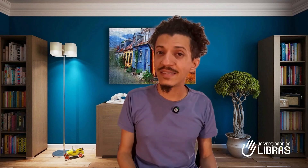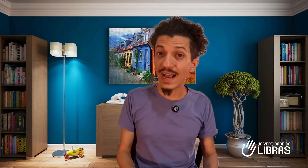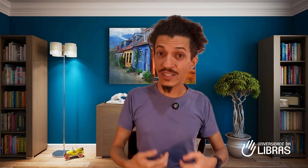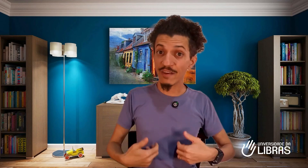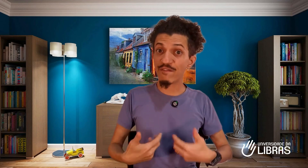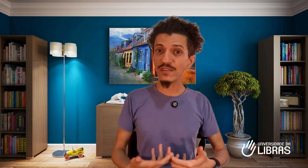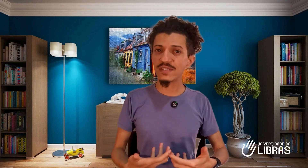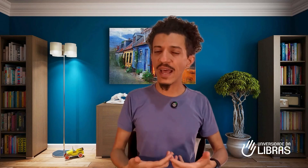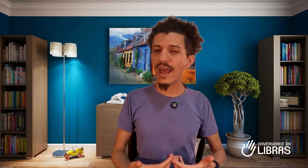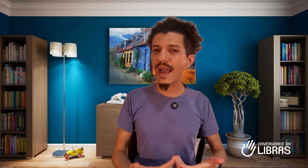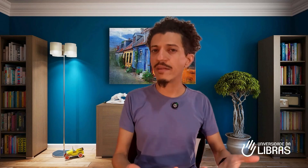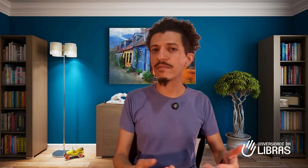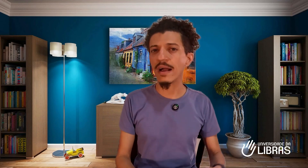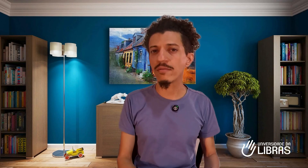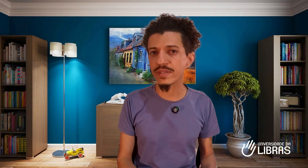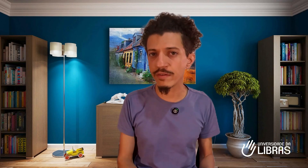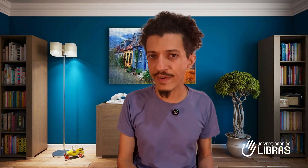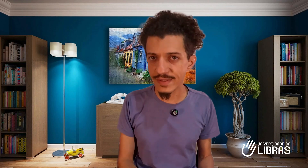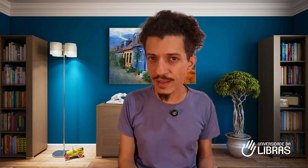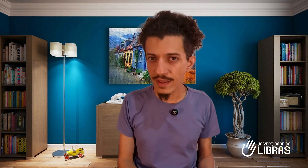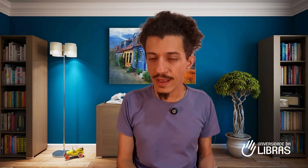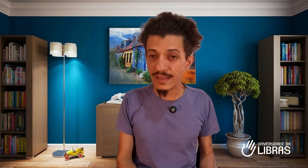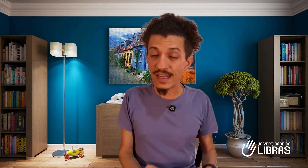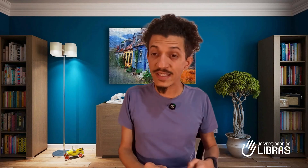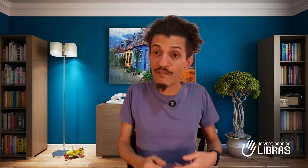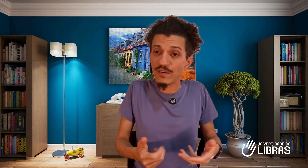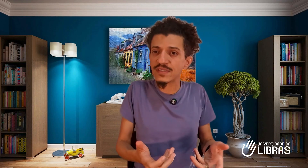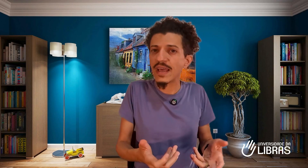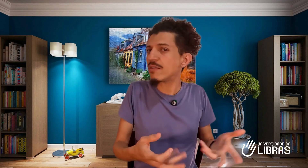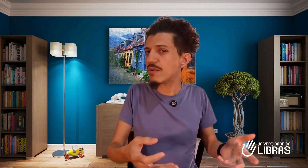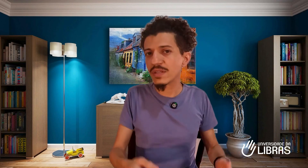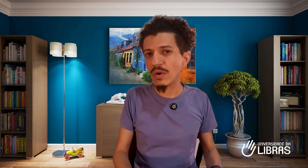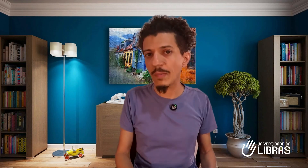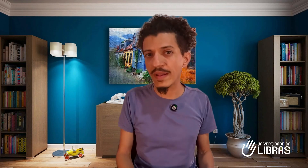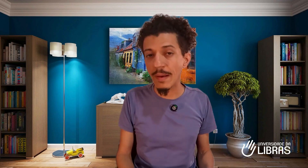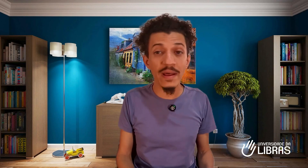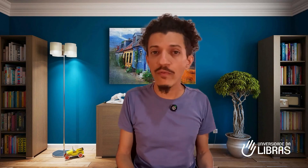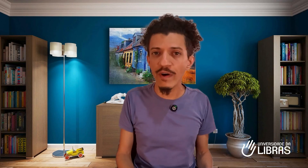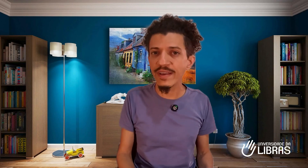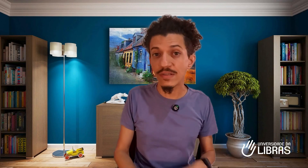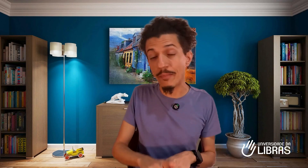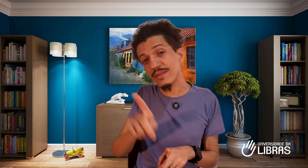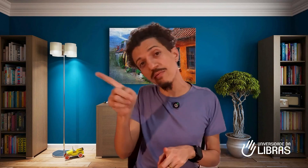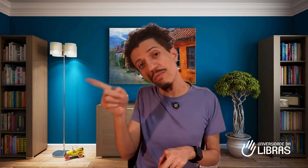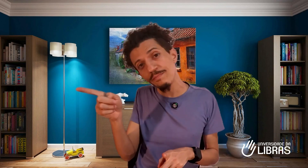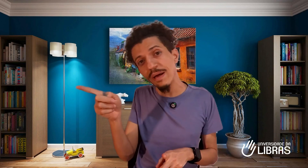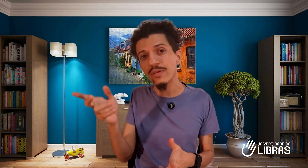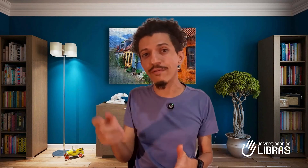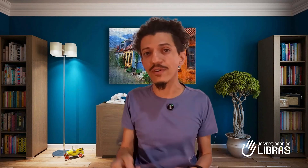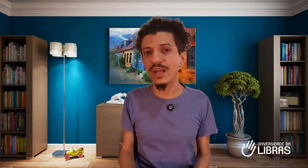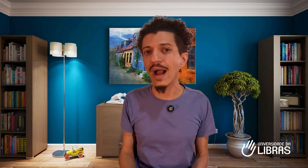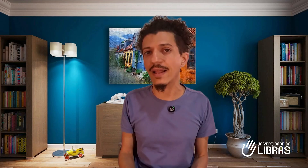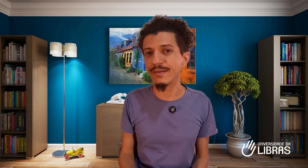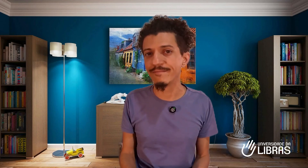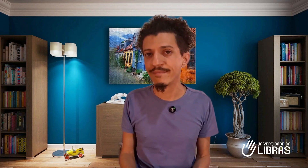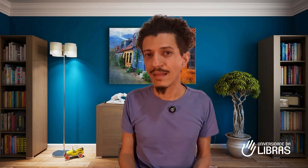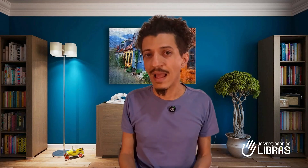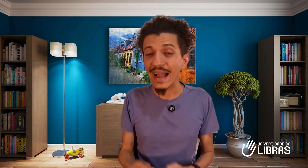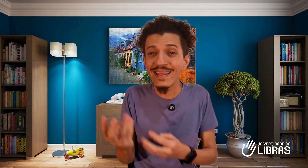acha que você é que não está conseguindo fazer. Você acha que é você que não conseguiu aprender, mas não foi isso, é porque tu pegou da fonte errada. Aquilo ali